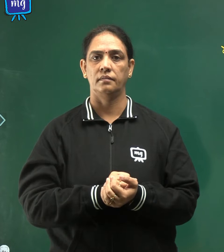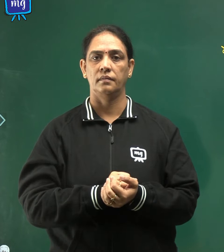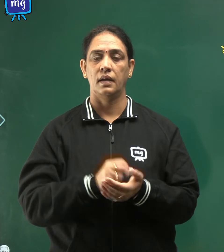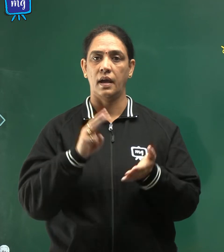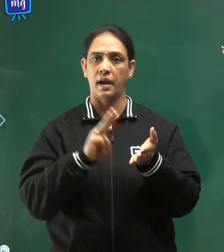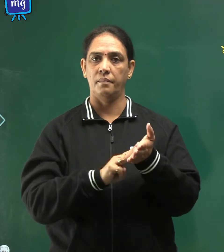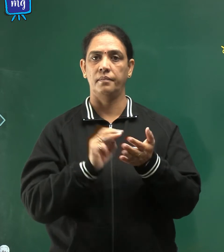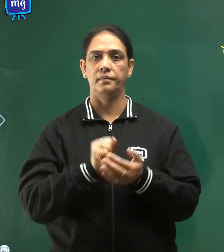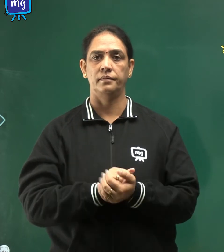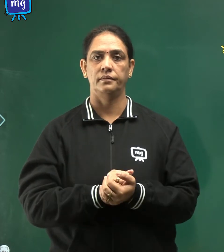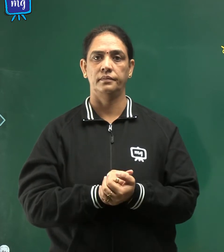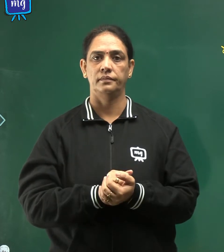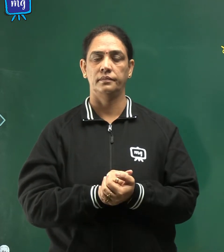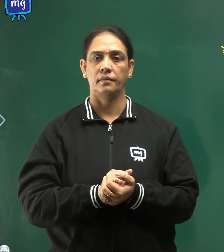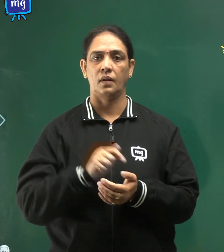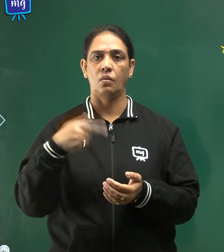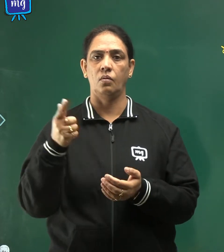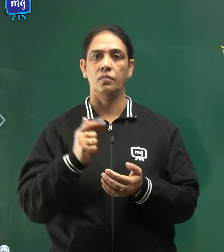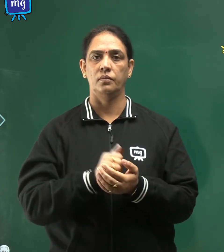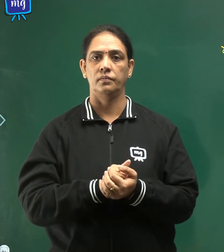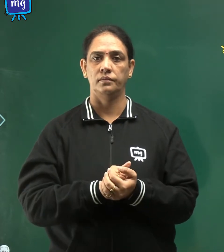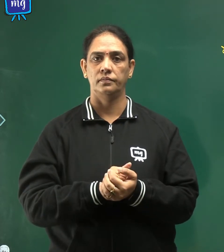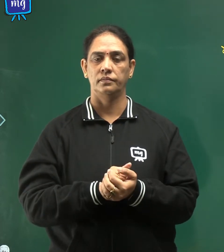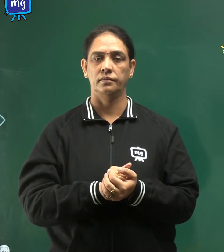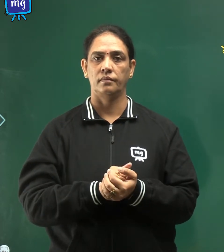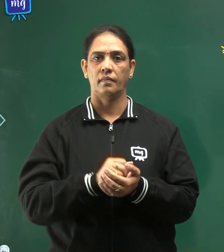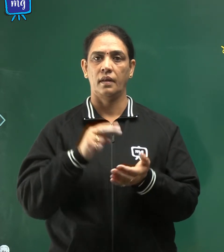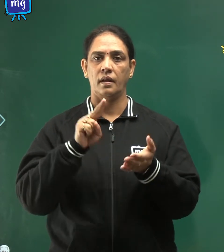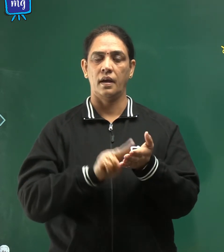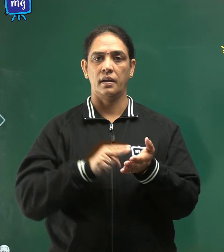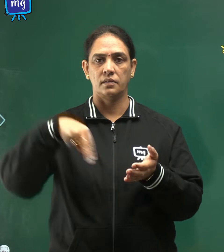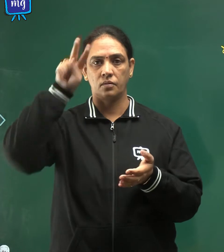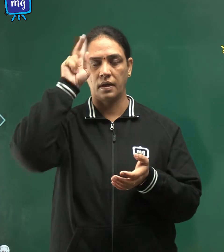m को n स्क्वायर से